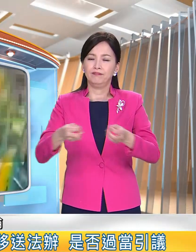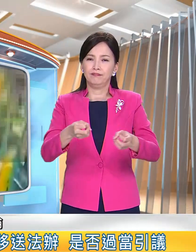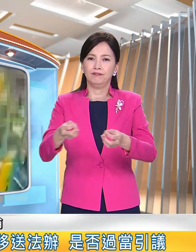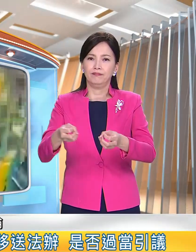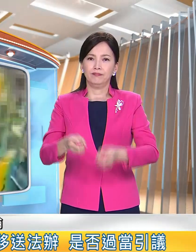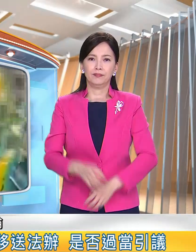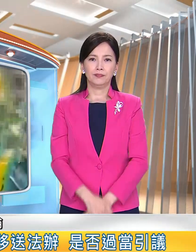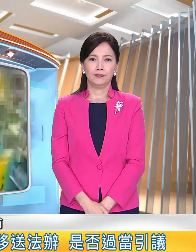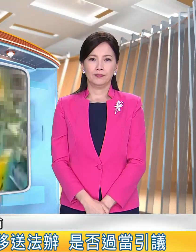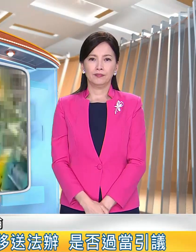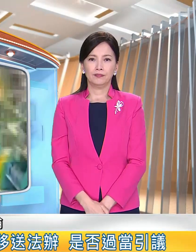论。